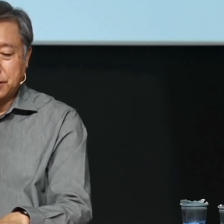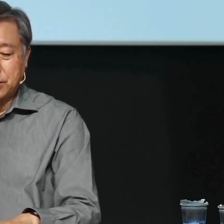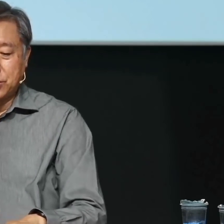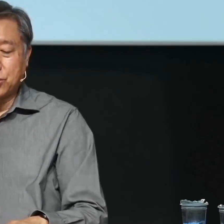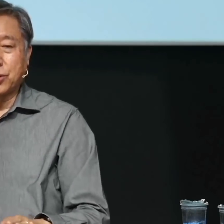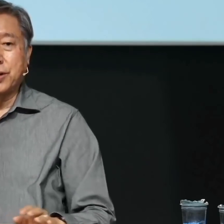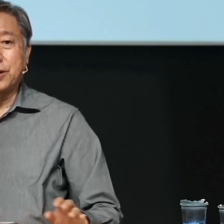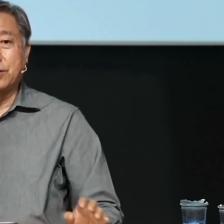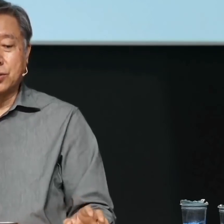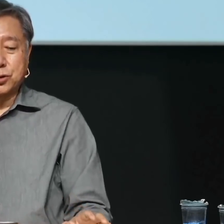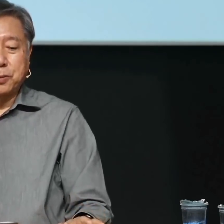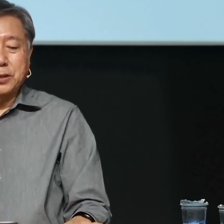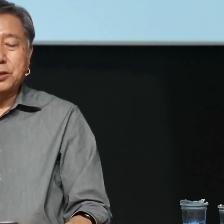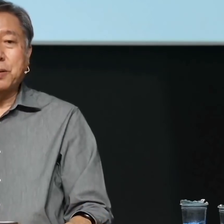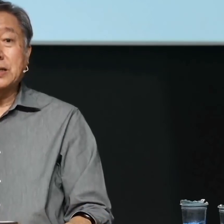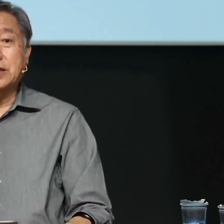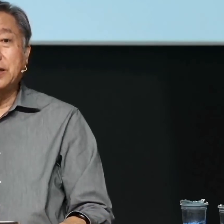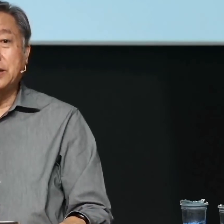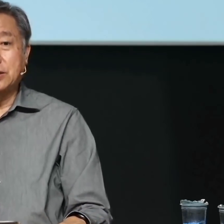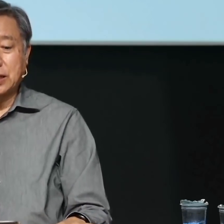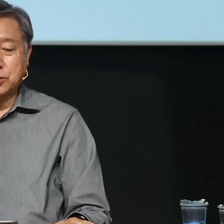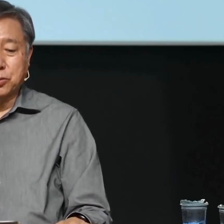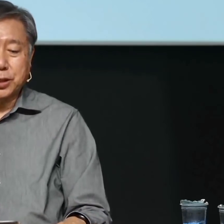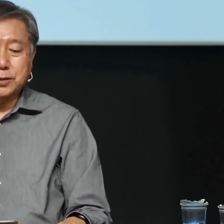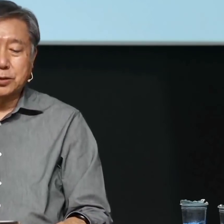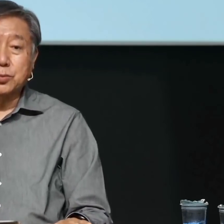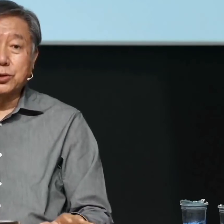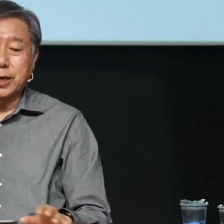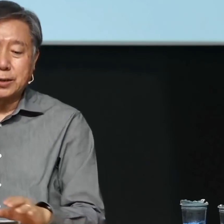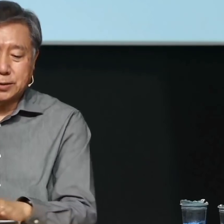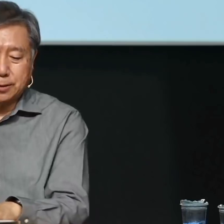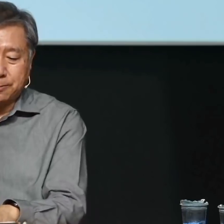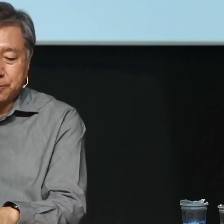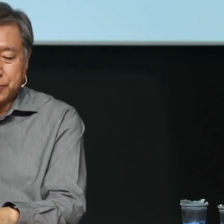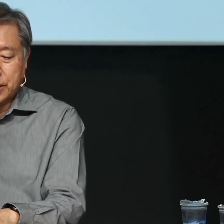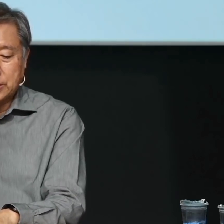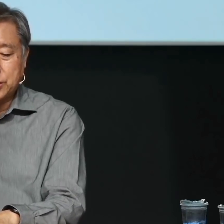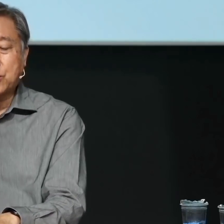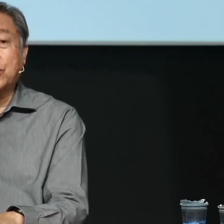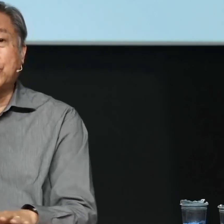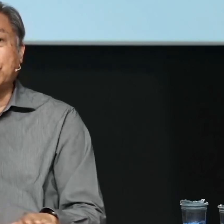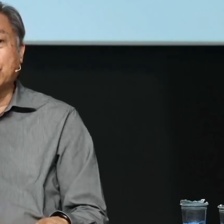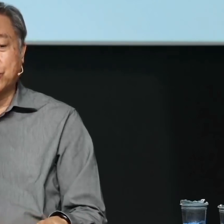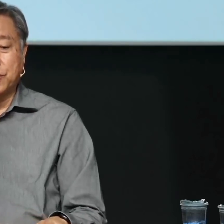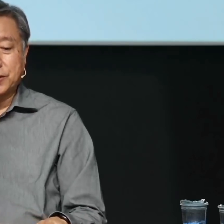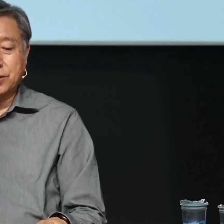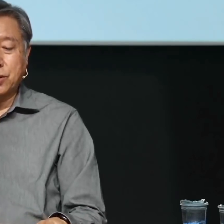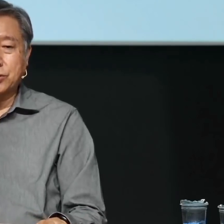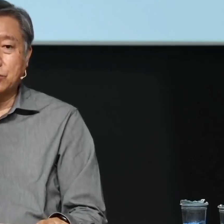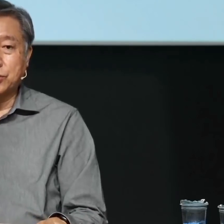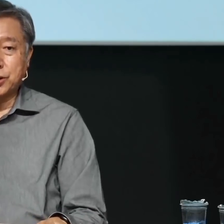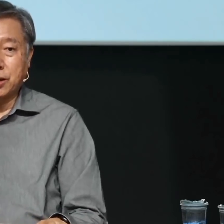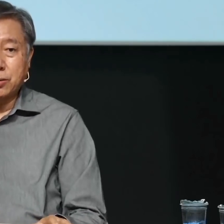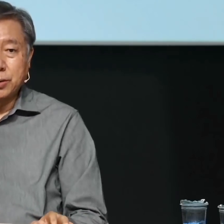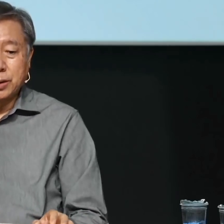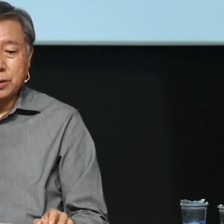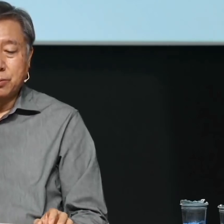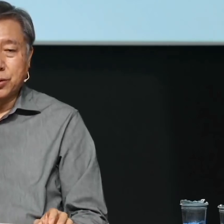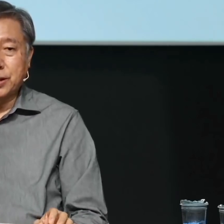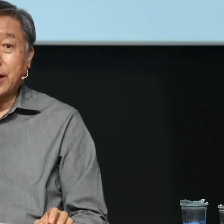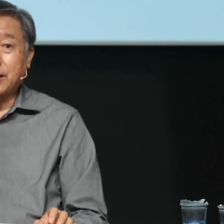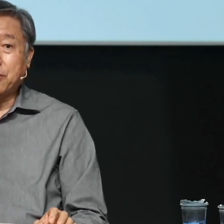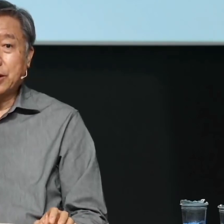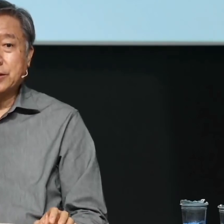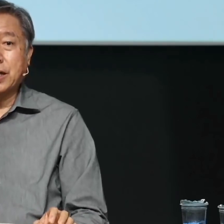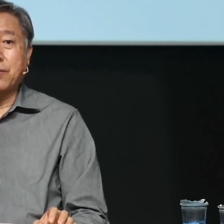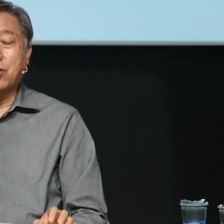importantes do que os principais líderes das potências mundiais, discutindo sobre a situação mundial,